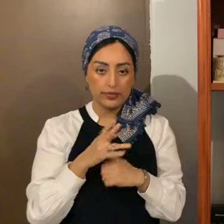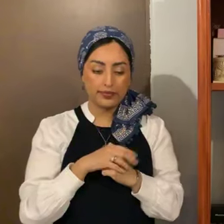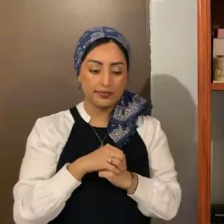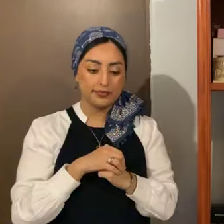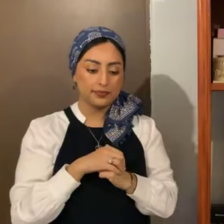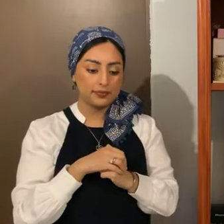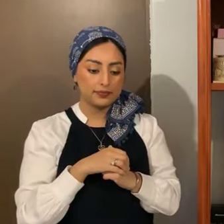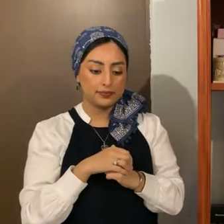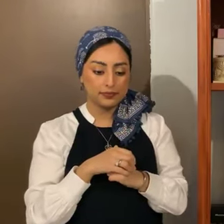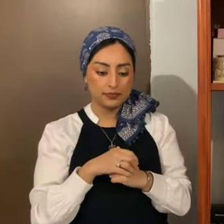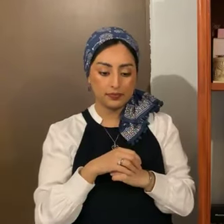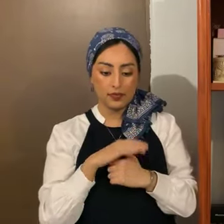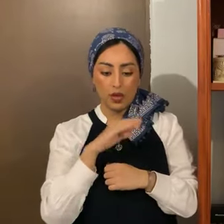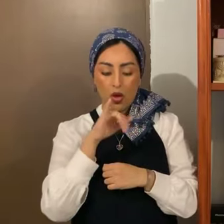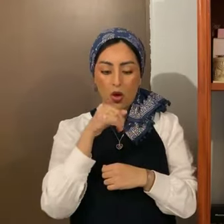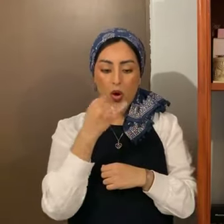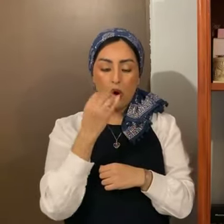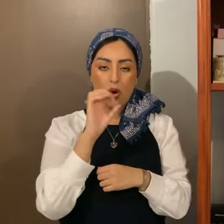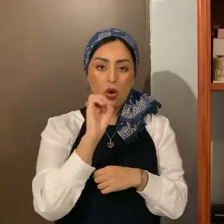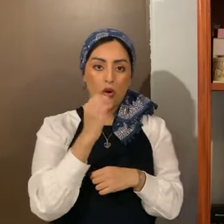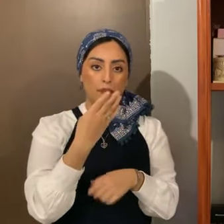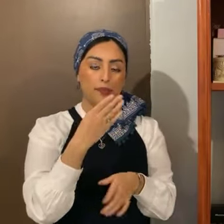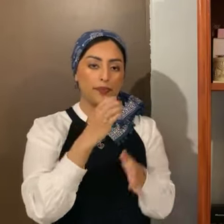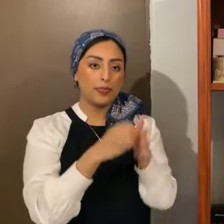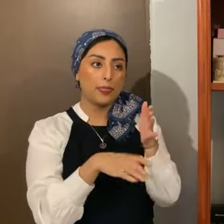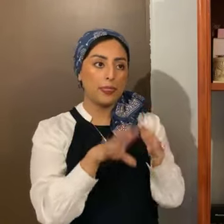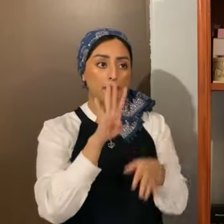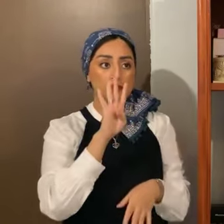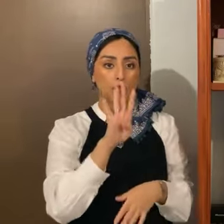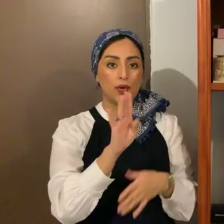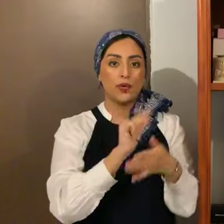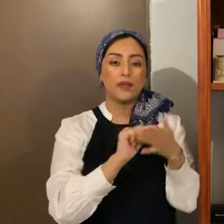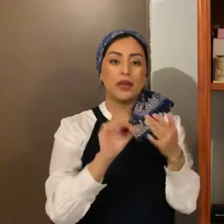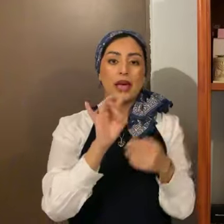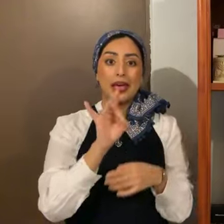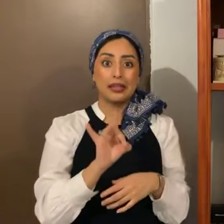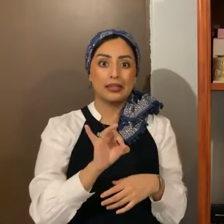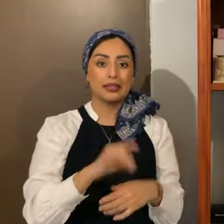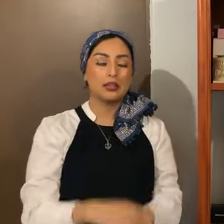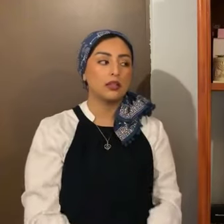todo. Job capítulo 4, verso 8.